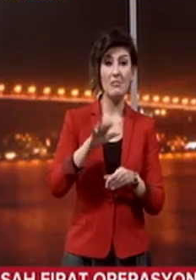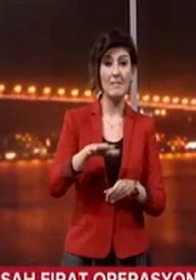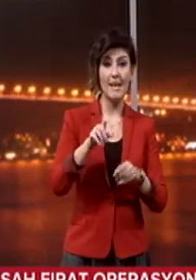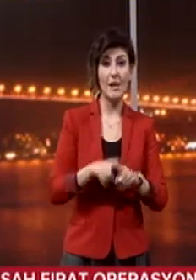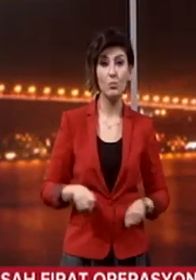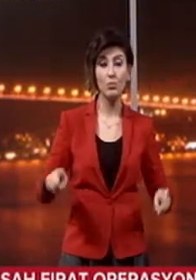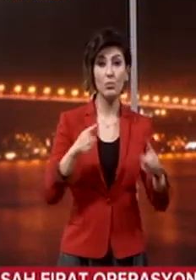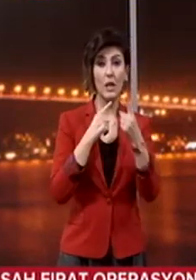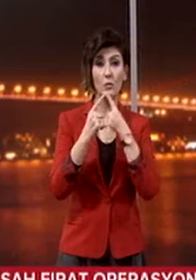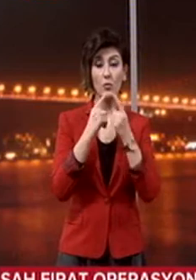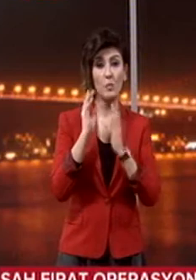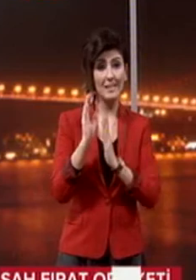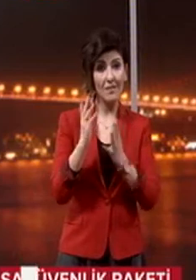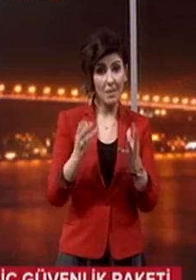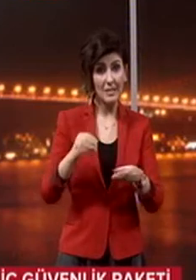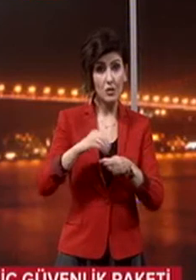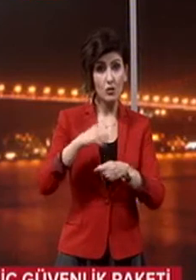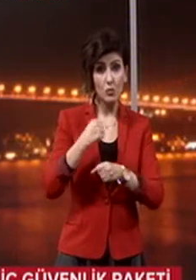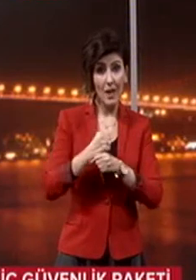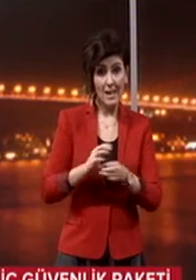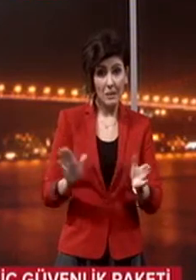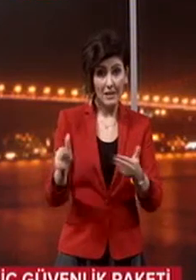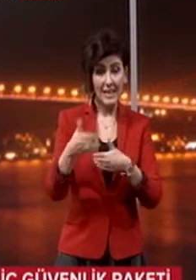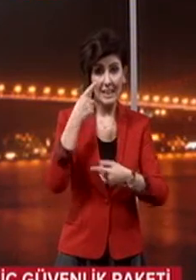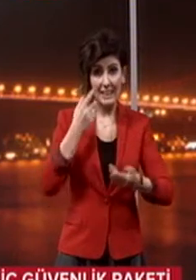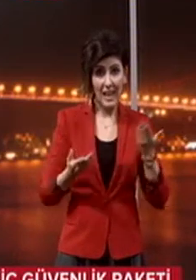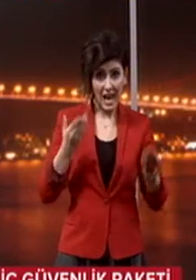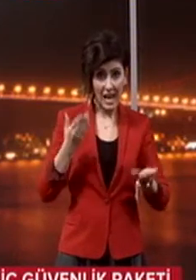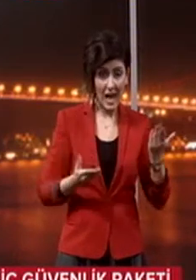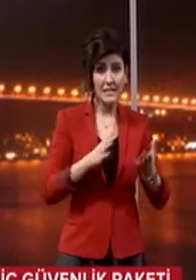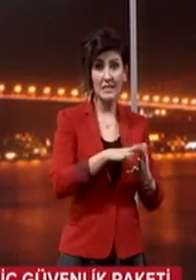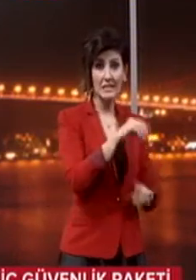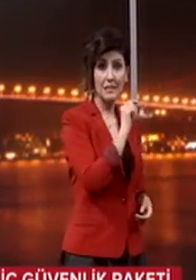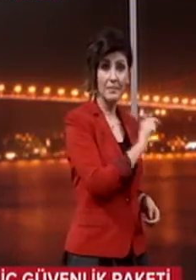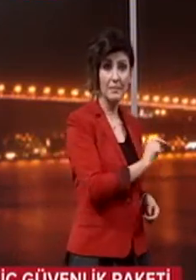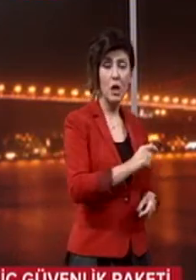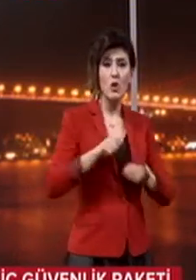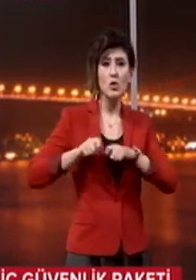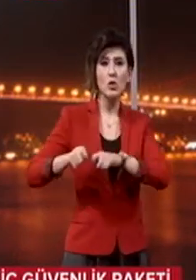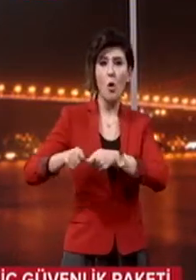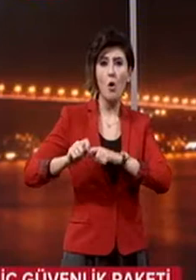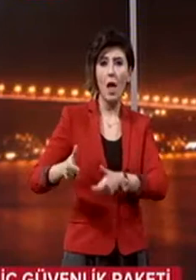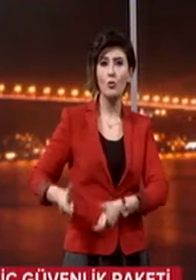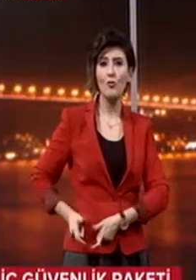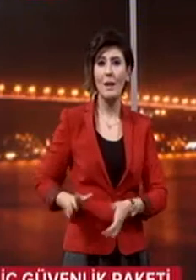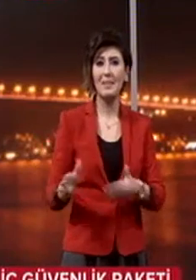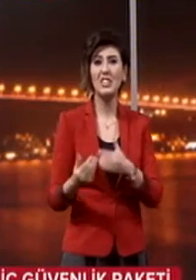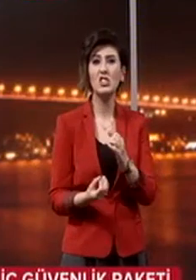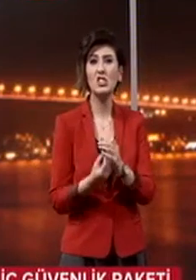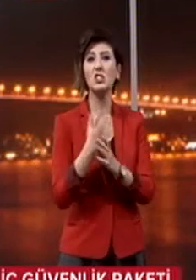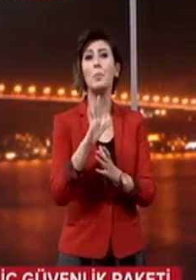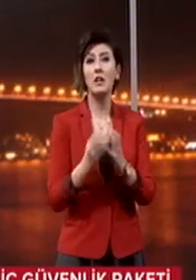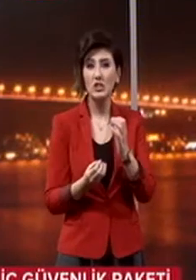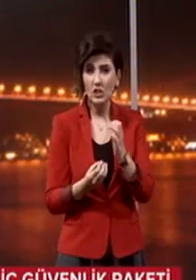Meclis Genel Kurulu'nda görüşmeleri devam eden iç güvenlik paketine de değerlendiren Bahçeli, zorla güvenlik paketi çıkmayacak, çıksa